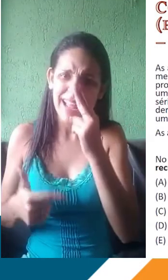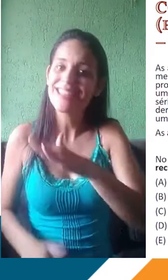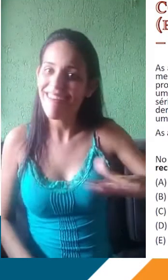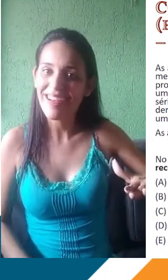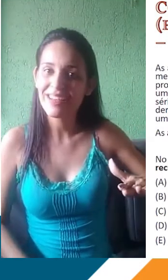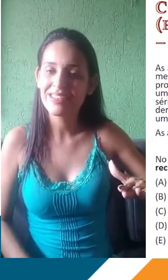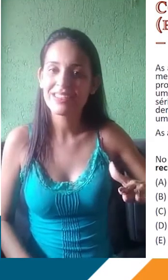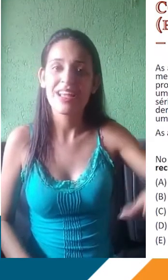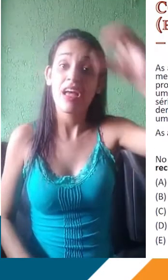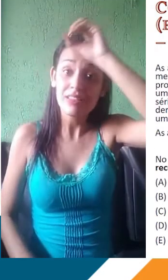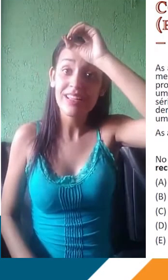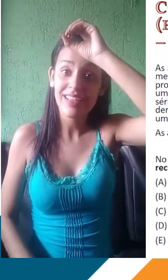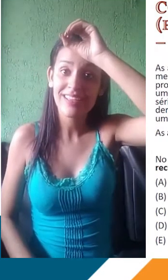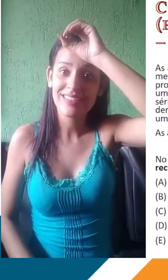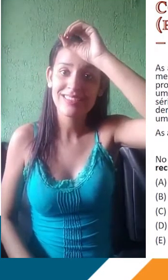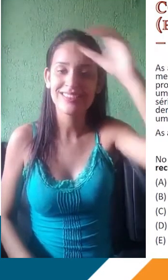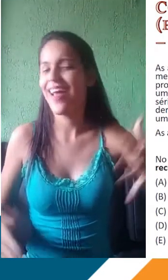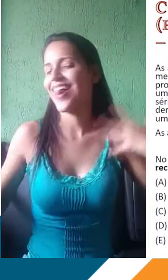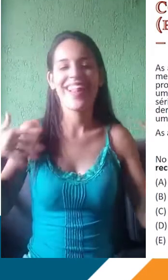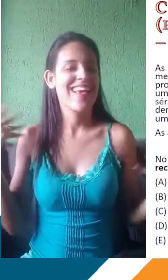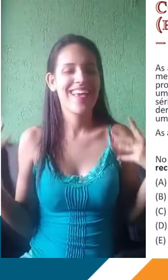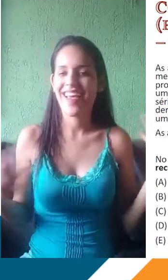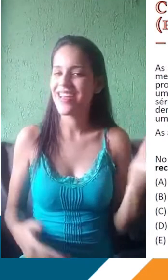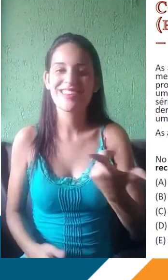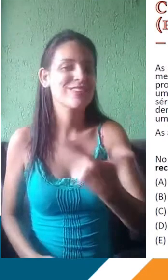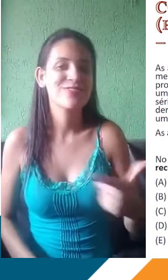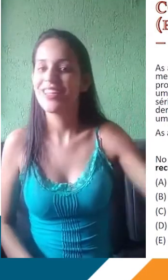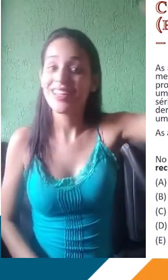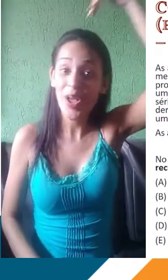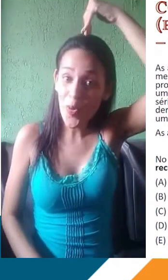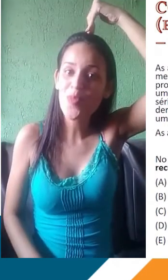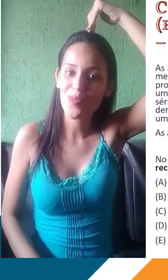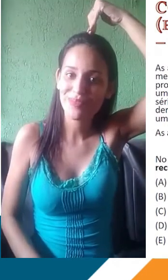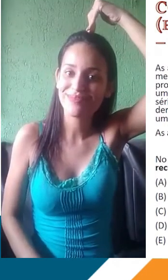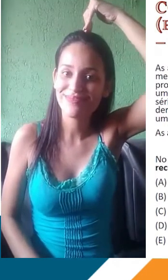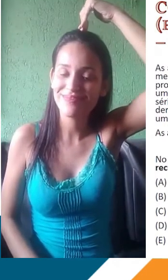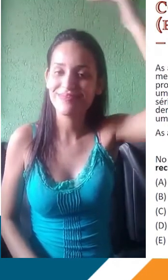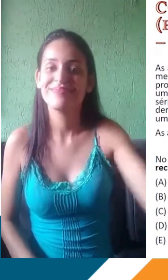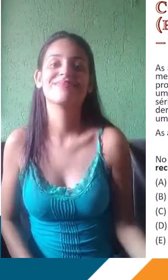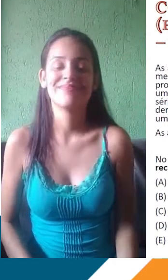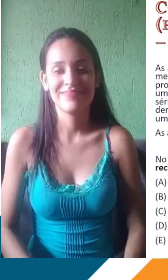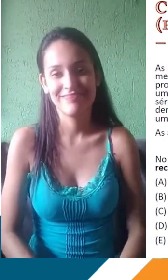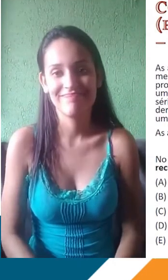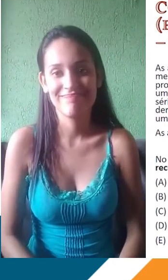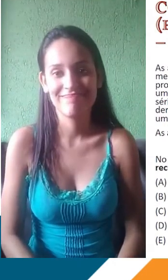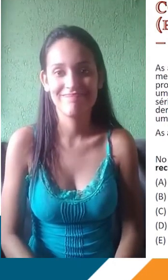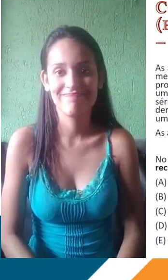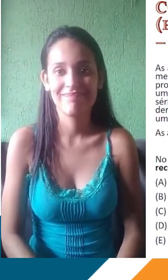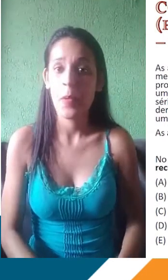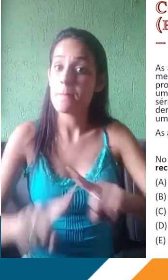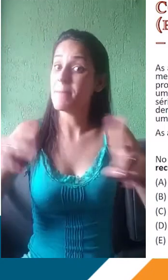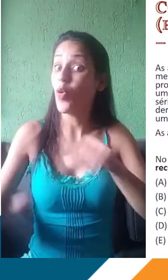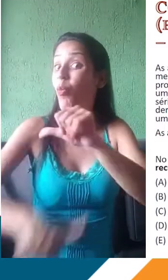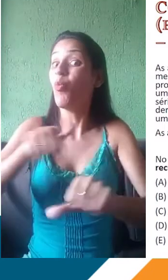lugar de ingenuidade, de alegria sem culpa dessa infância / adolescência. E como